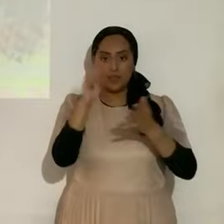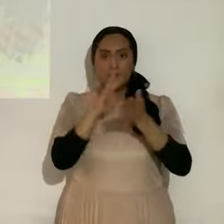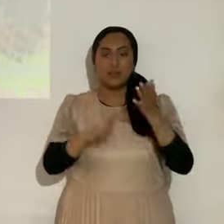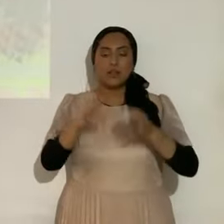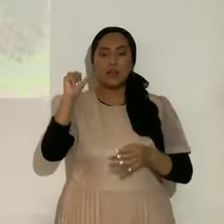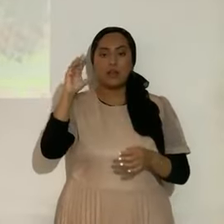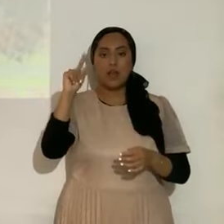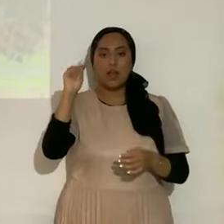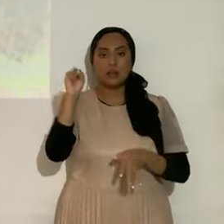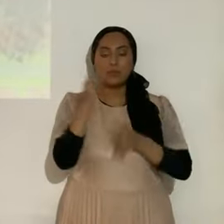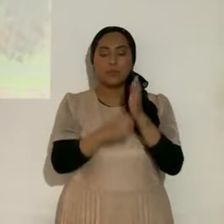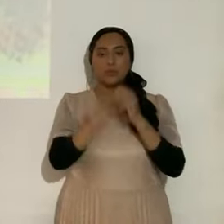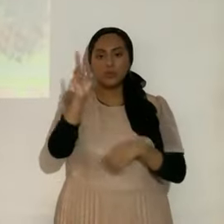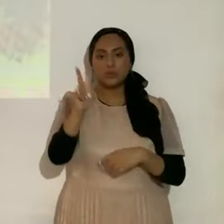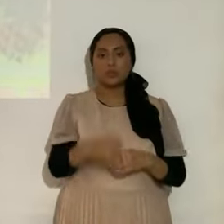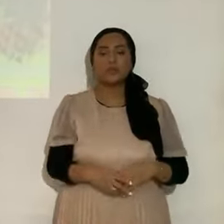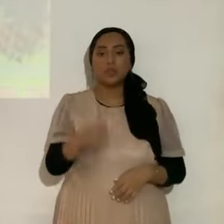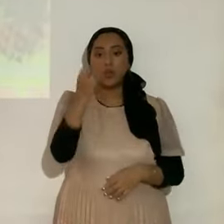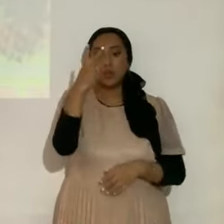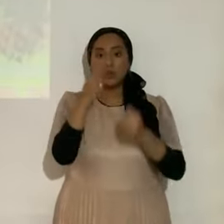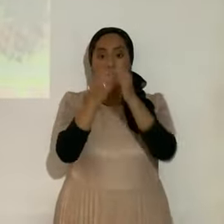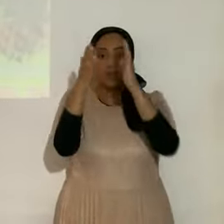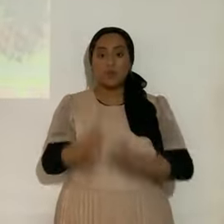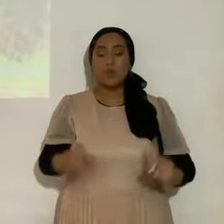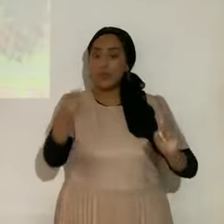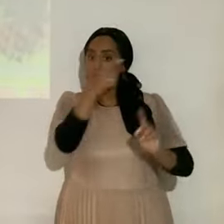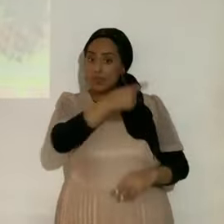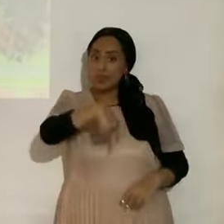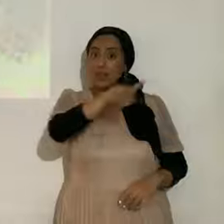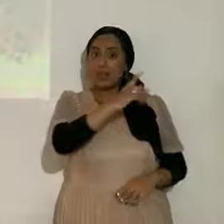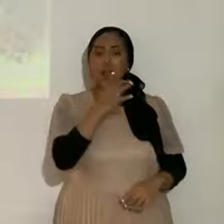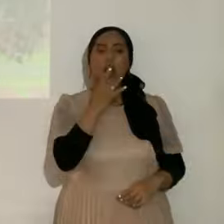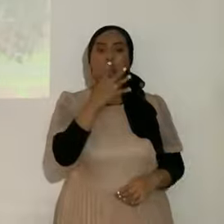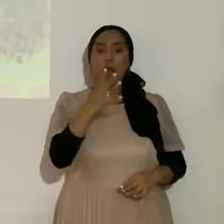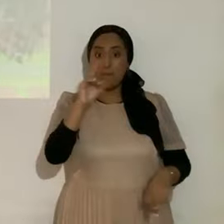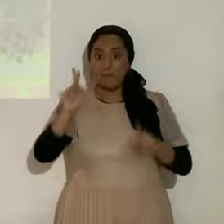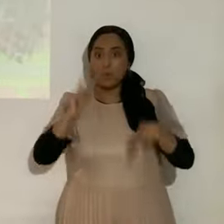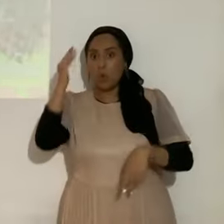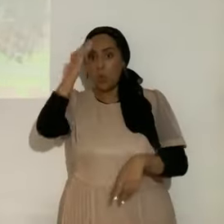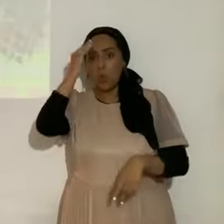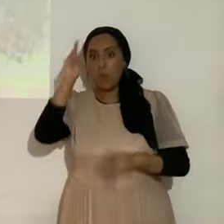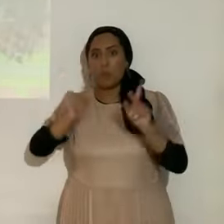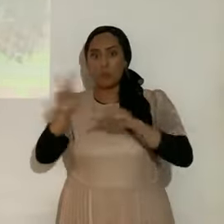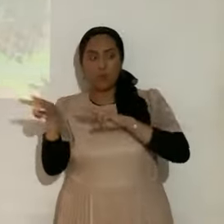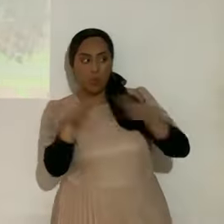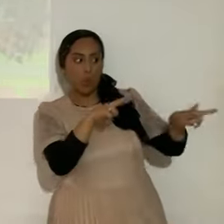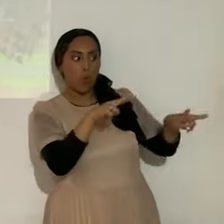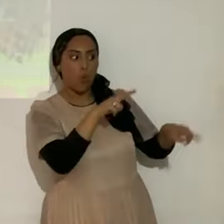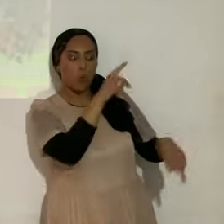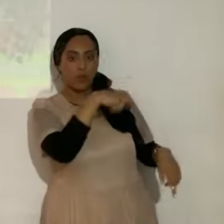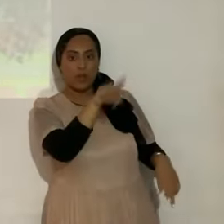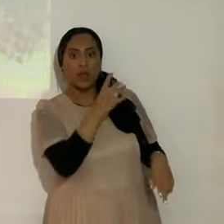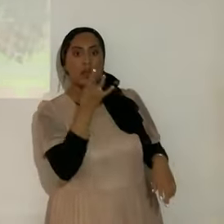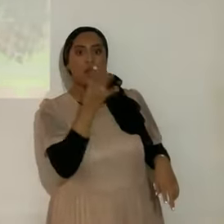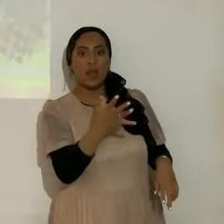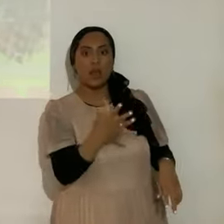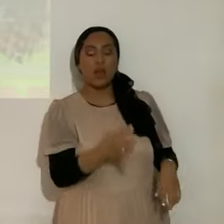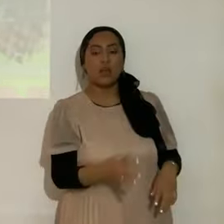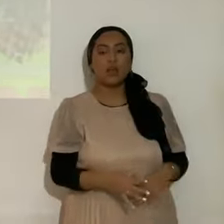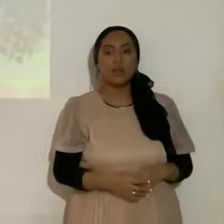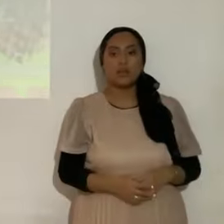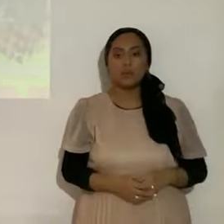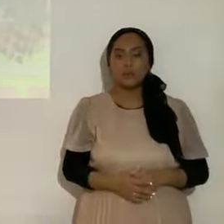2. Aleluya. Los apóstoles eran una luz y se notaba en el pueblo y en sus alrededores. ¿Por qué se